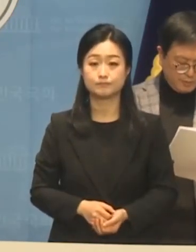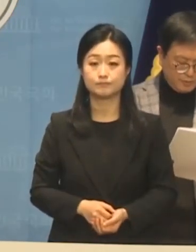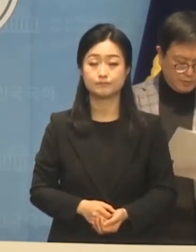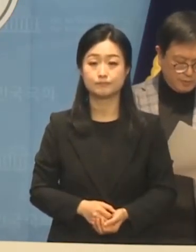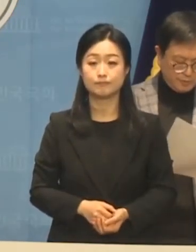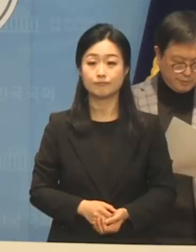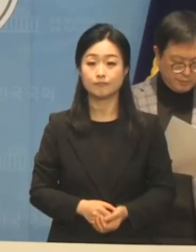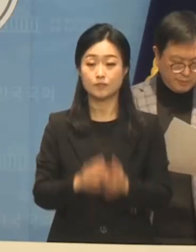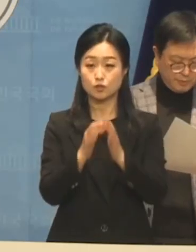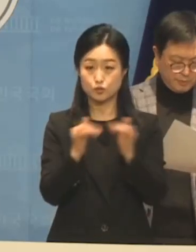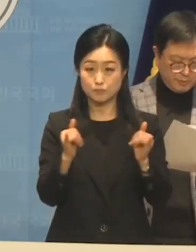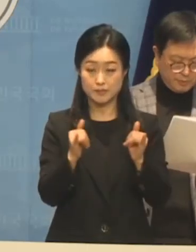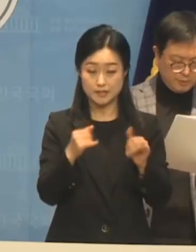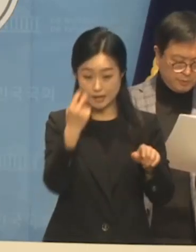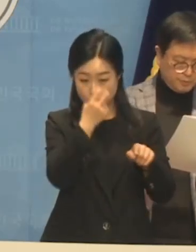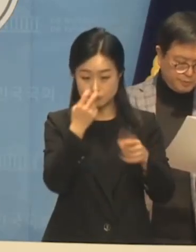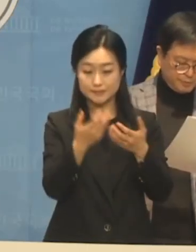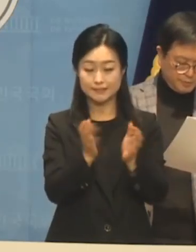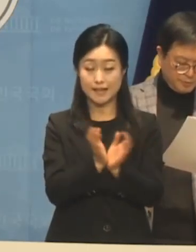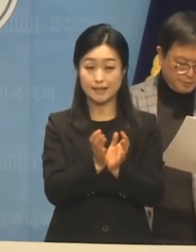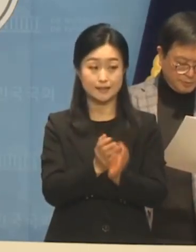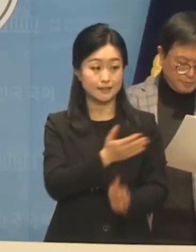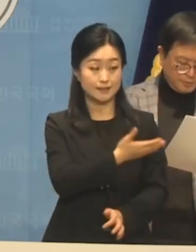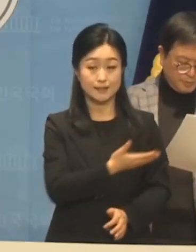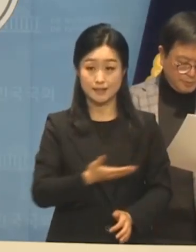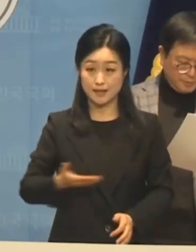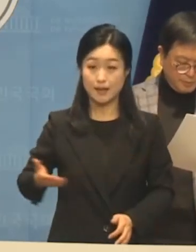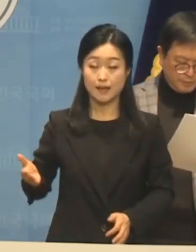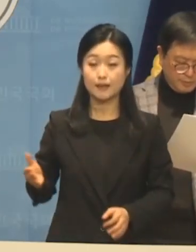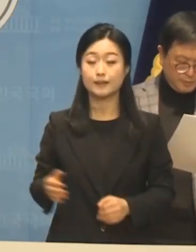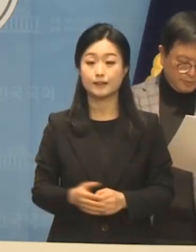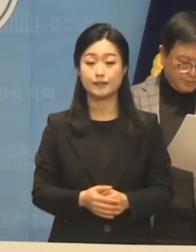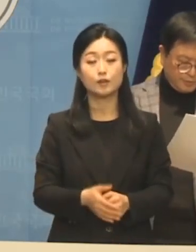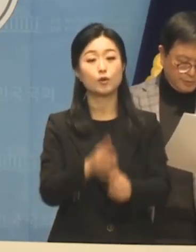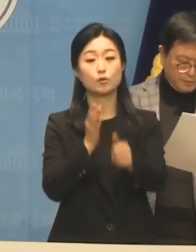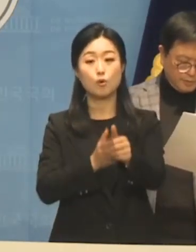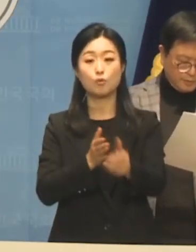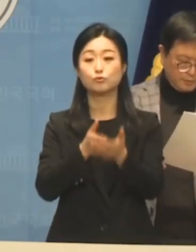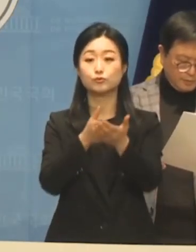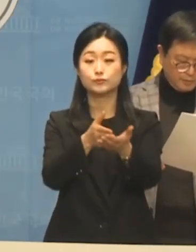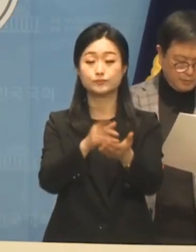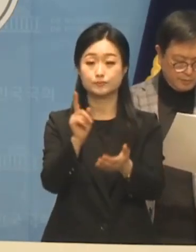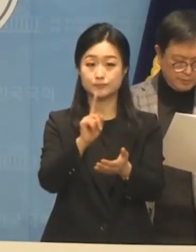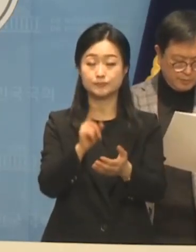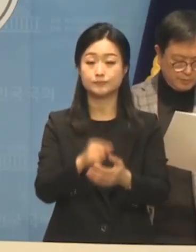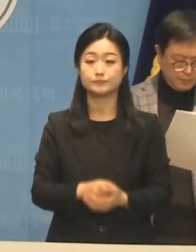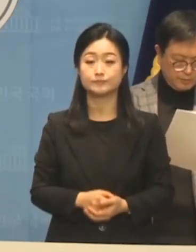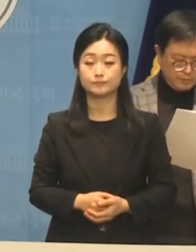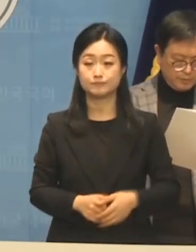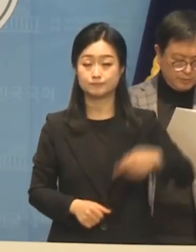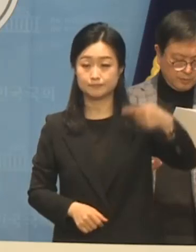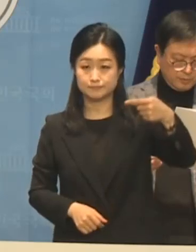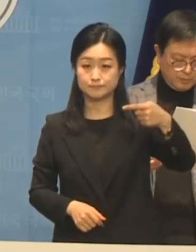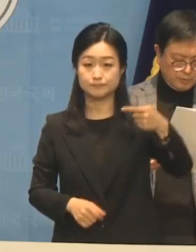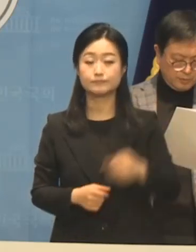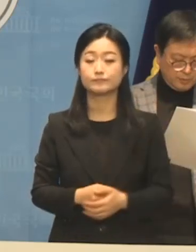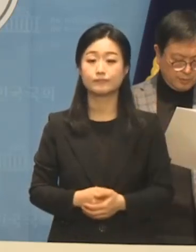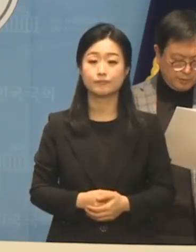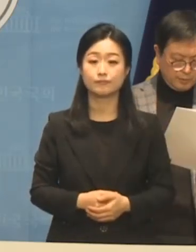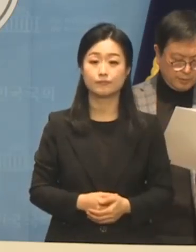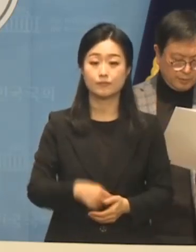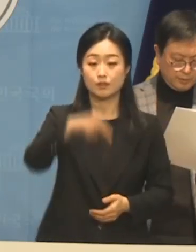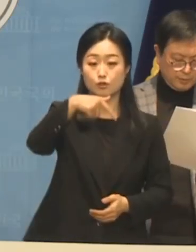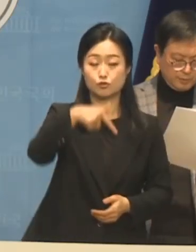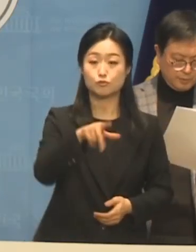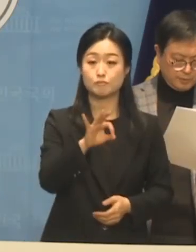범학계 국민검증단은 숙명여대에 다음과 같이 요구합니다. 하나,